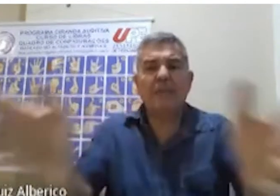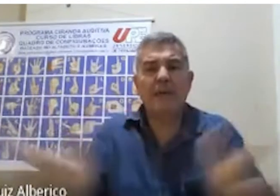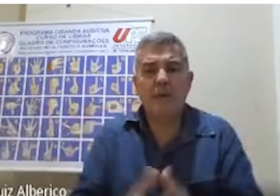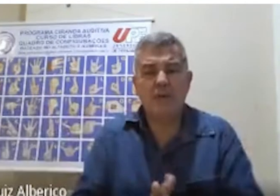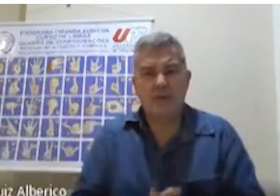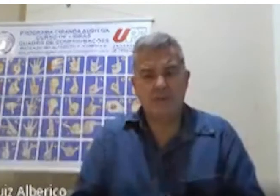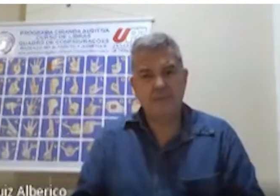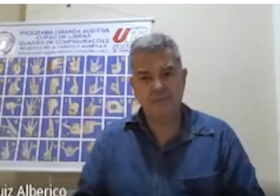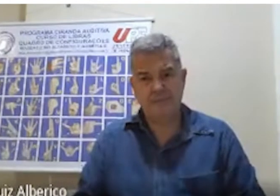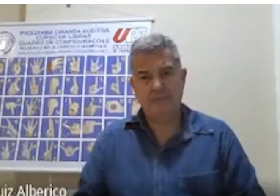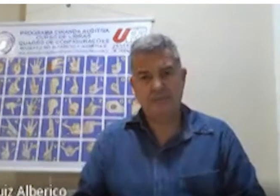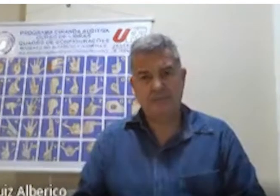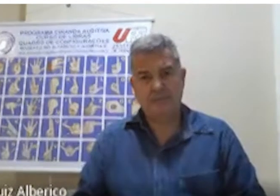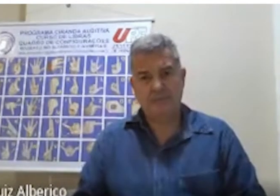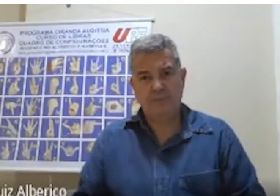químicas, tabela periódica.